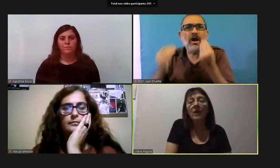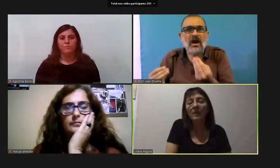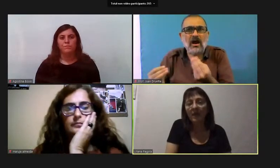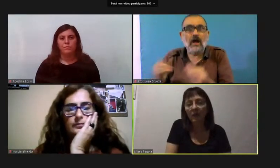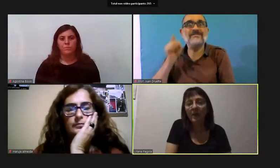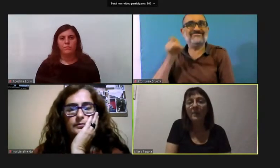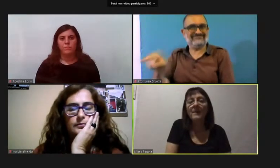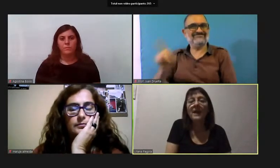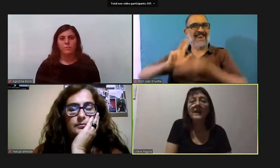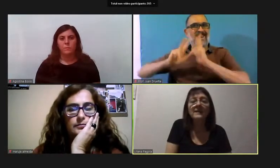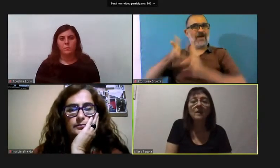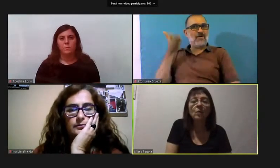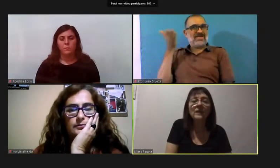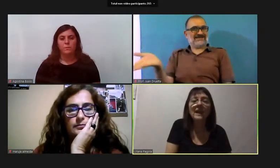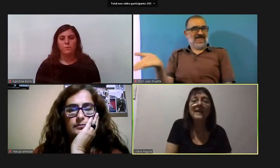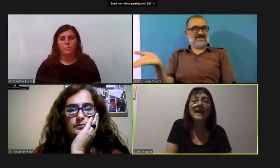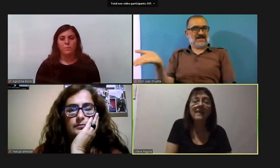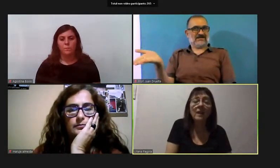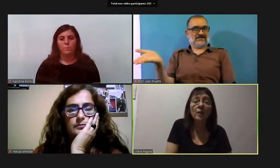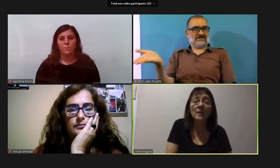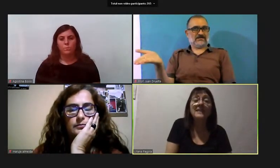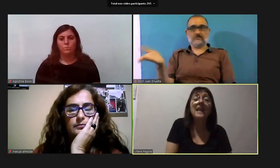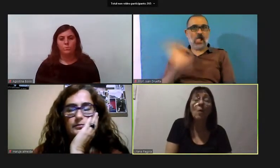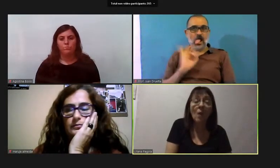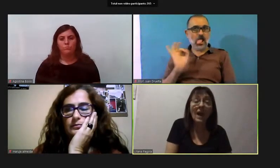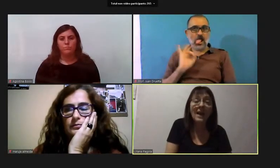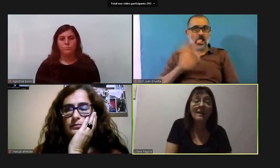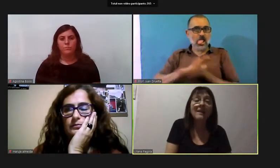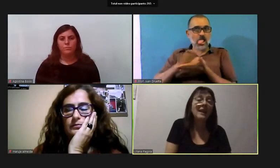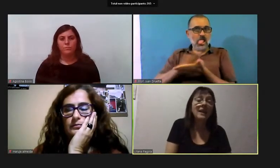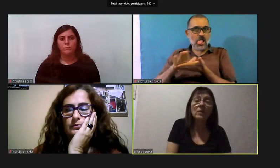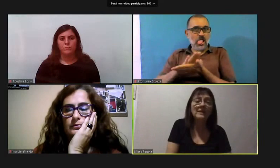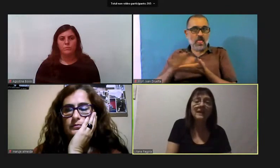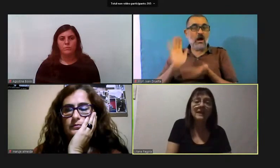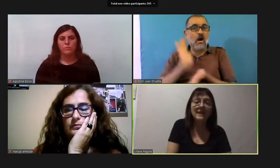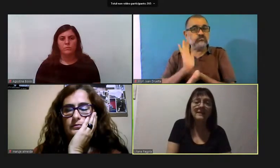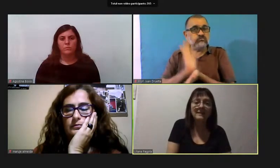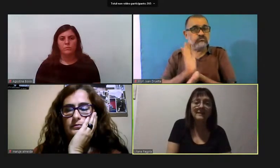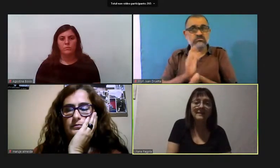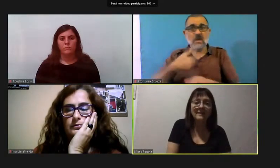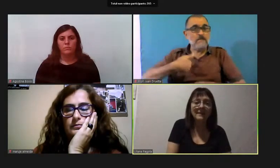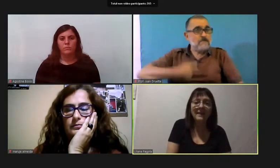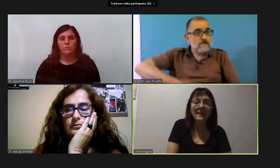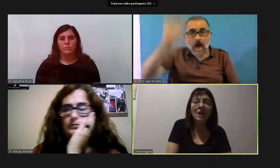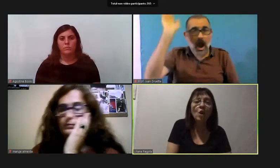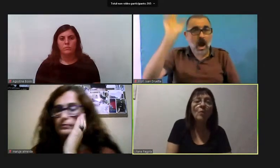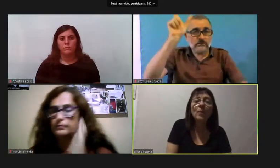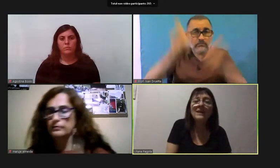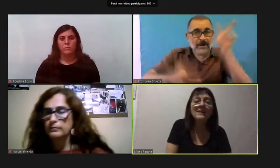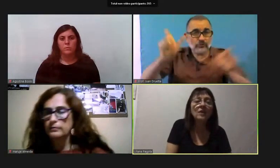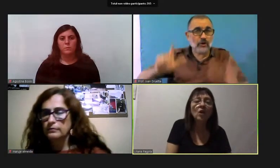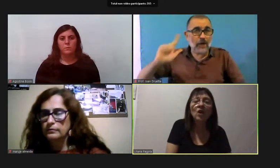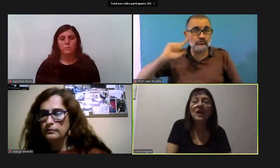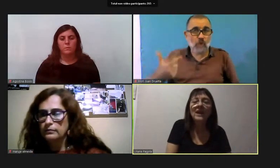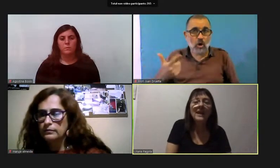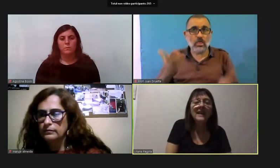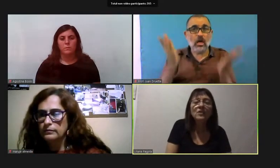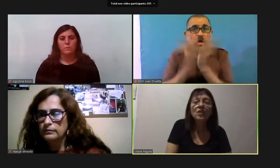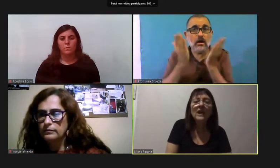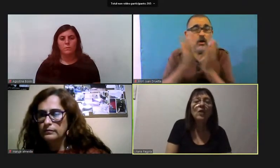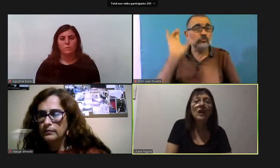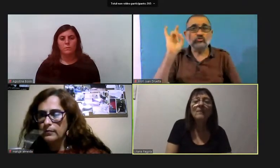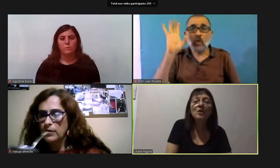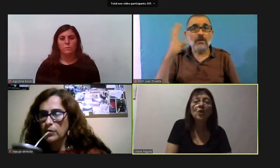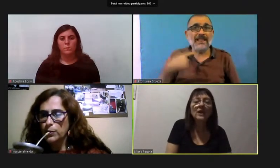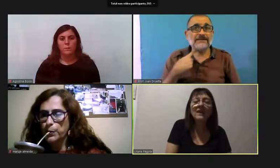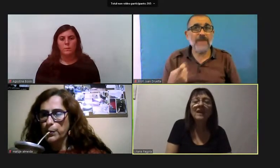la escuela primaria, secundaria y de la universidad. ¿Cuál? La lengua de señas, ¿sí? Como básico. Eso